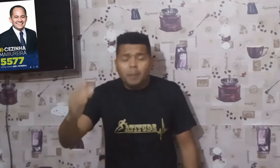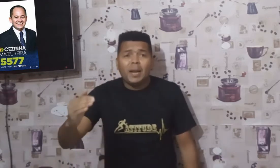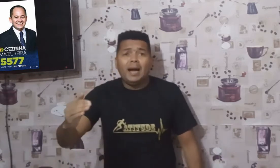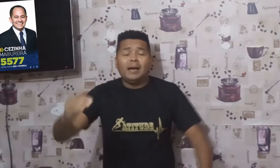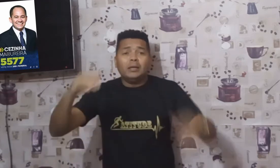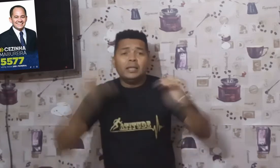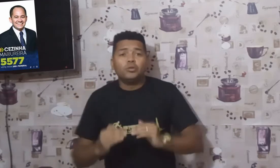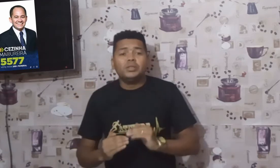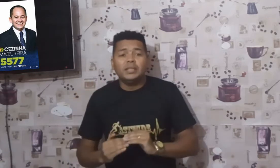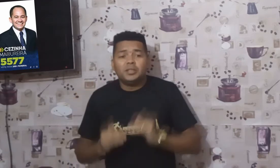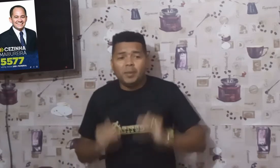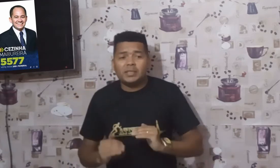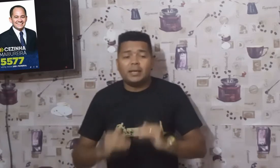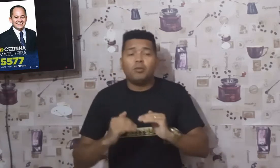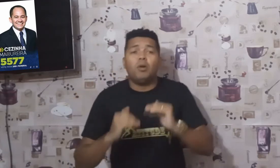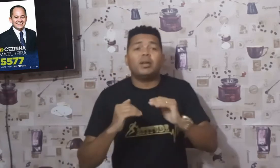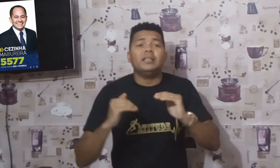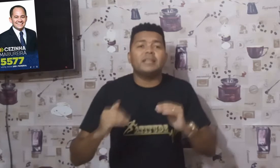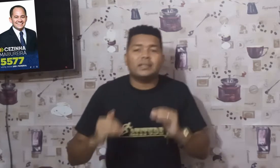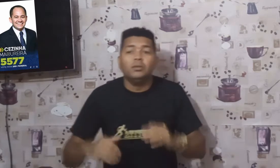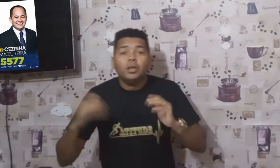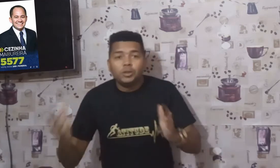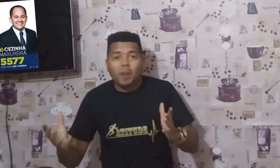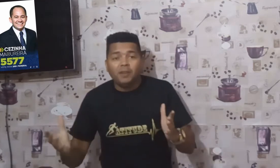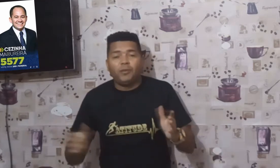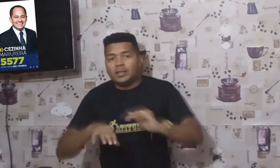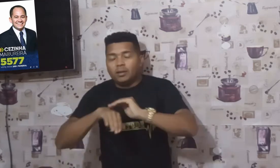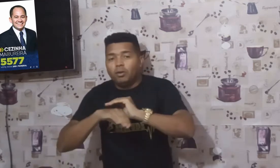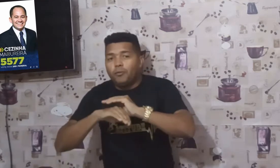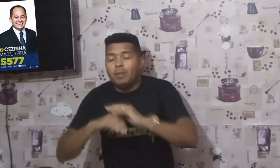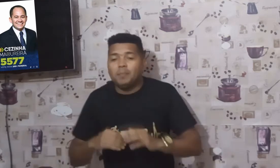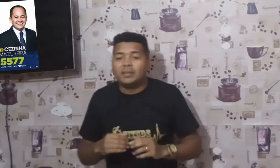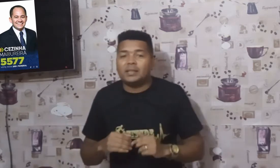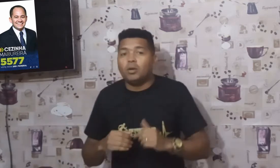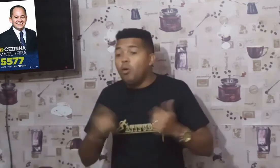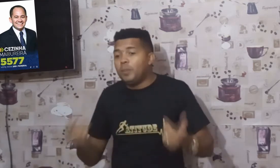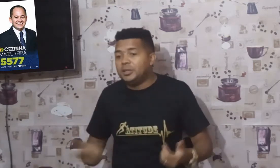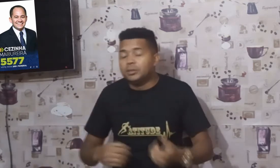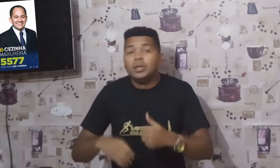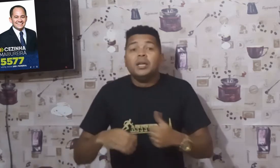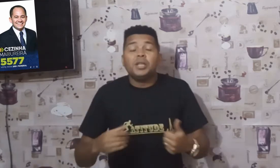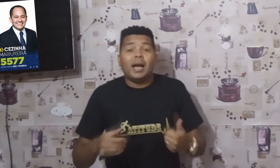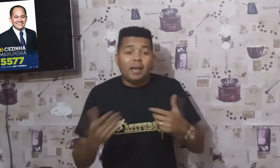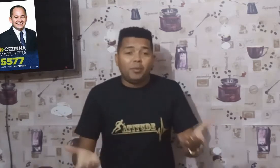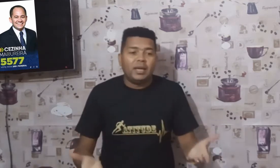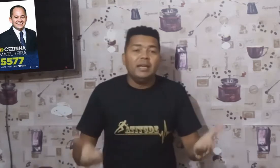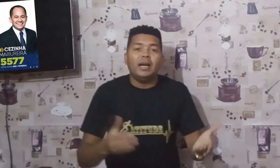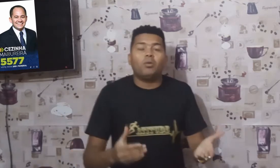para reduzir, tipo assim, ter uma organização dos baile funk. Então não foi uma implantação, um pedido, até porque iria